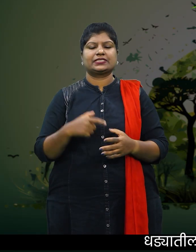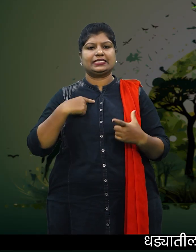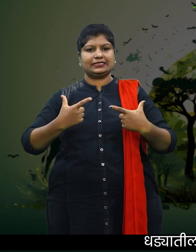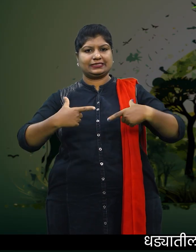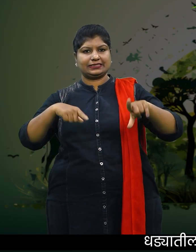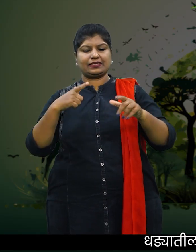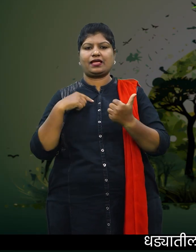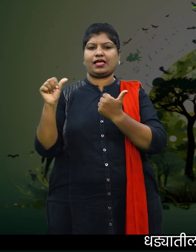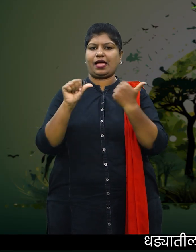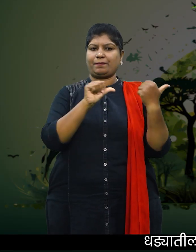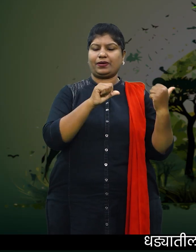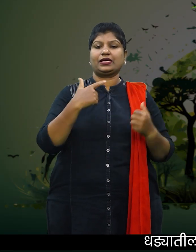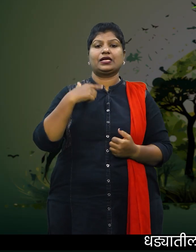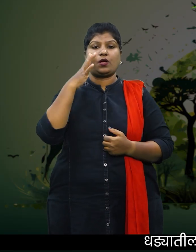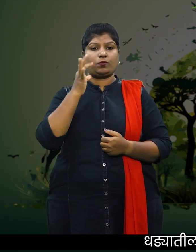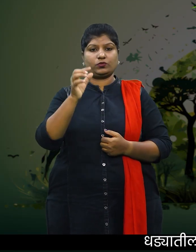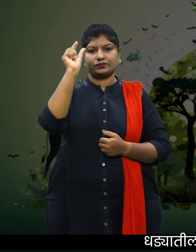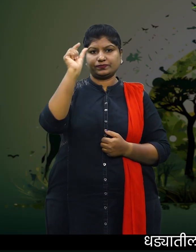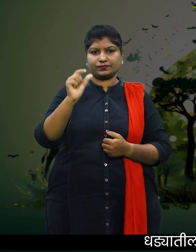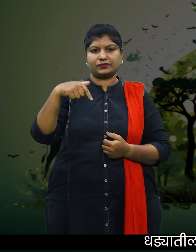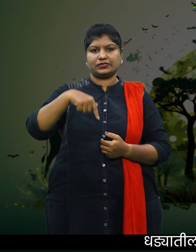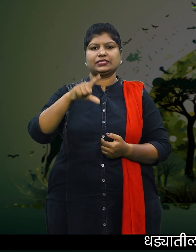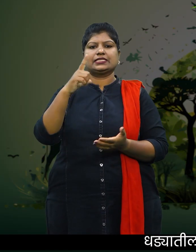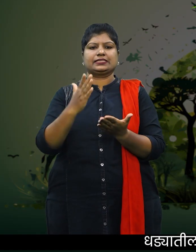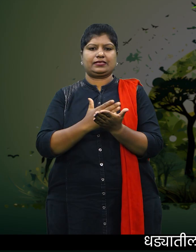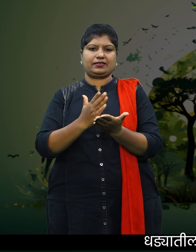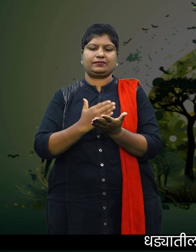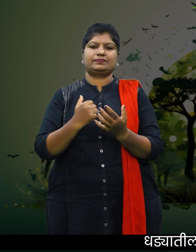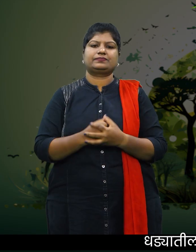धड्यातील मुख्य मुद्द्यांचा आढावा घेऊन